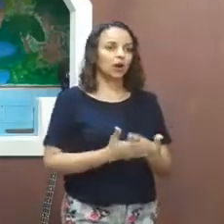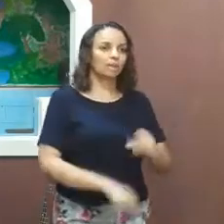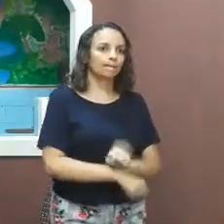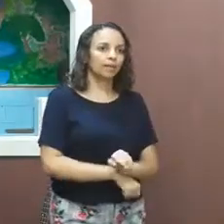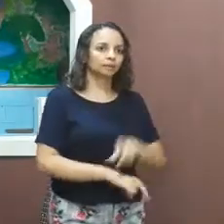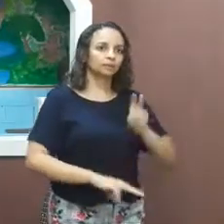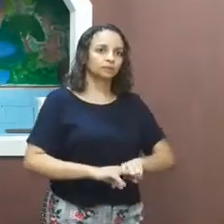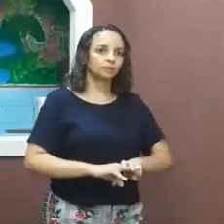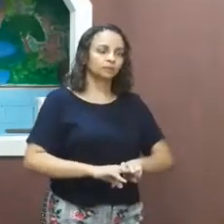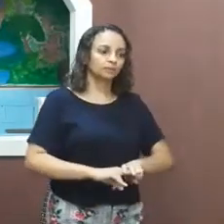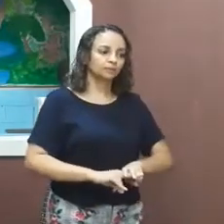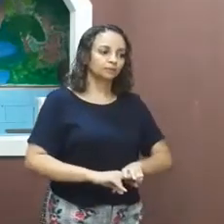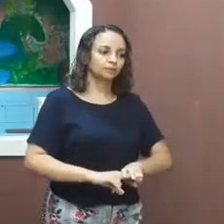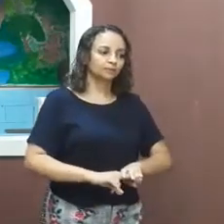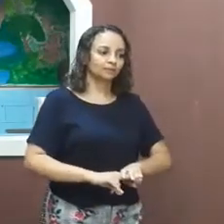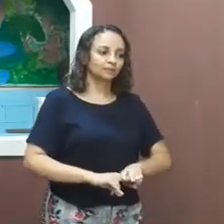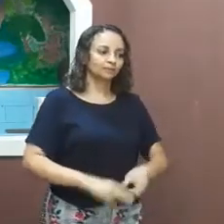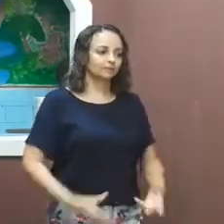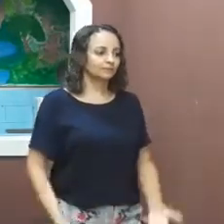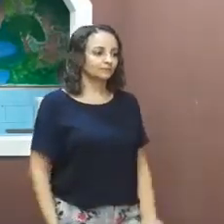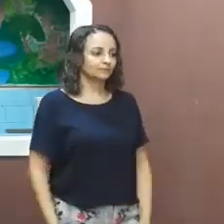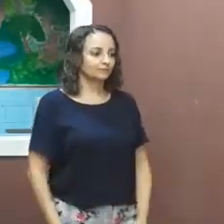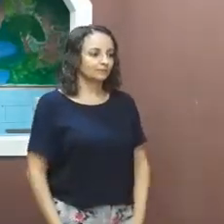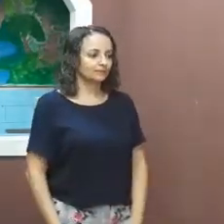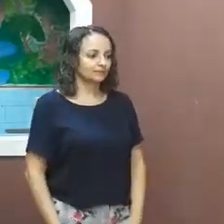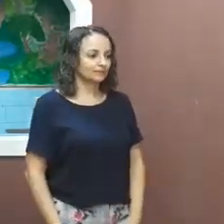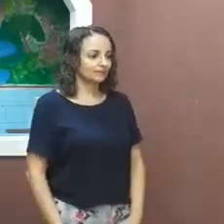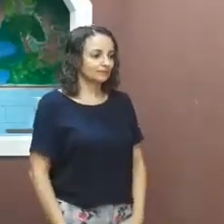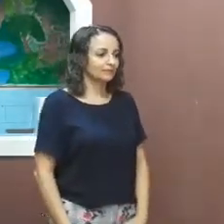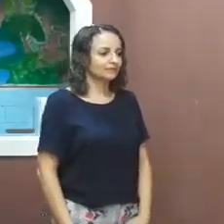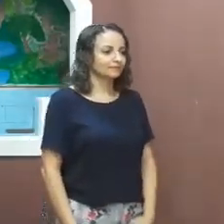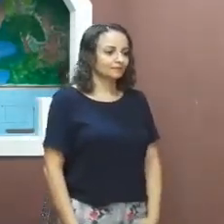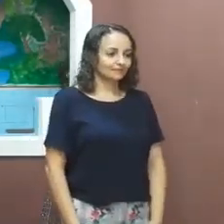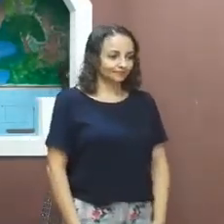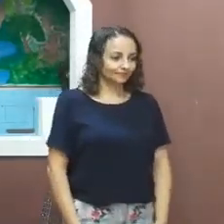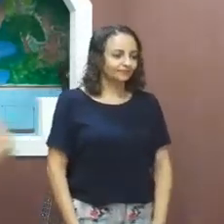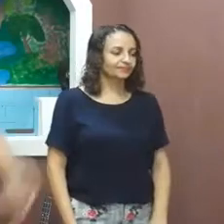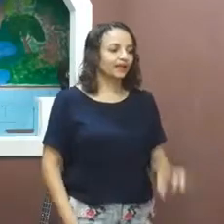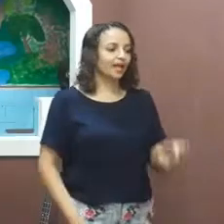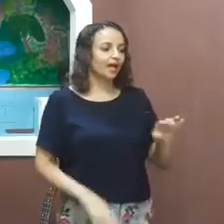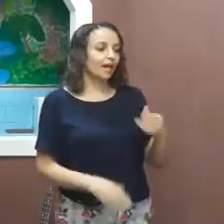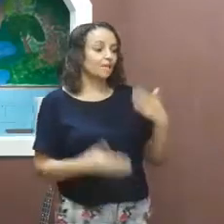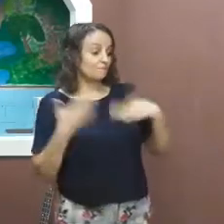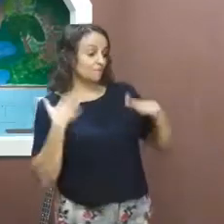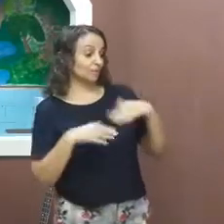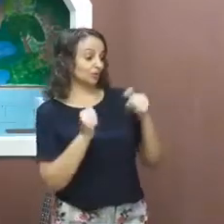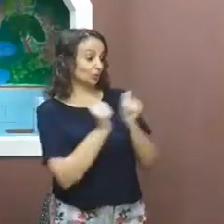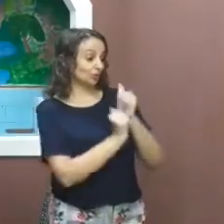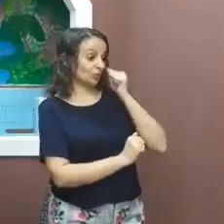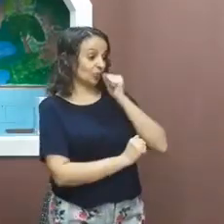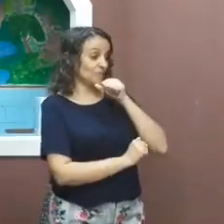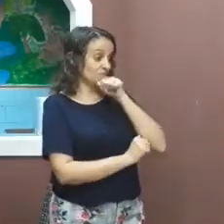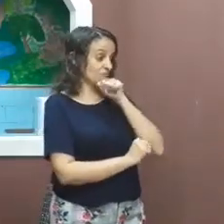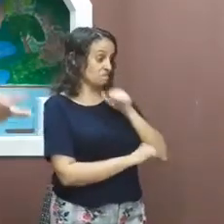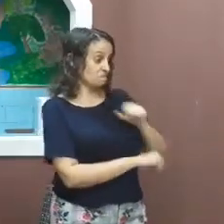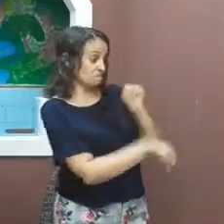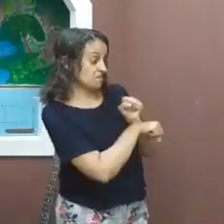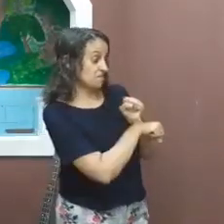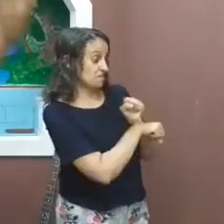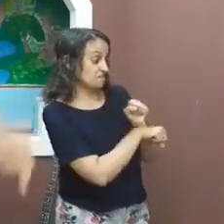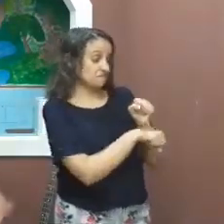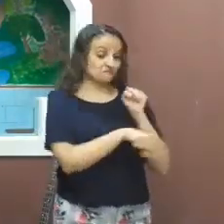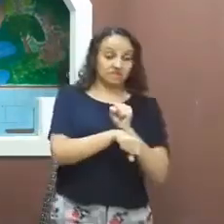quieto. Tem que ficar quieto. Tem que ficar quieto. Aí não é só na escola não, vai passear com a mãe, tem que ficar quieto. Ué, dá